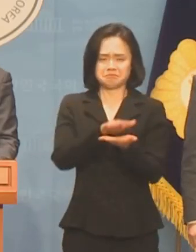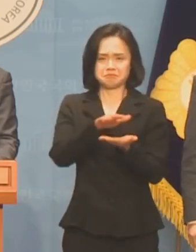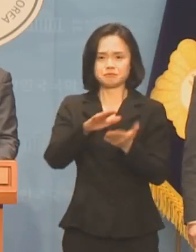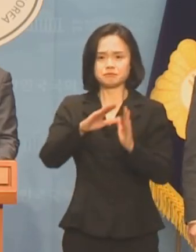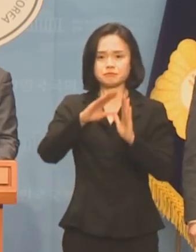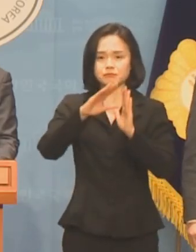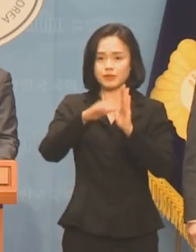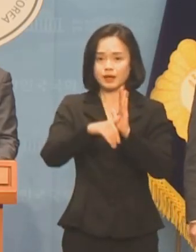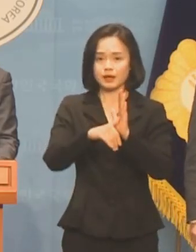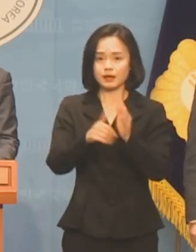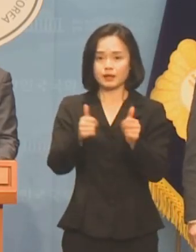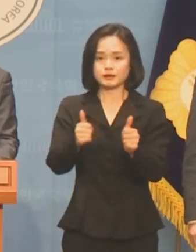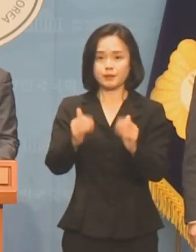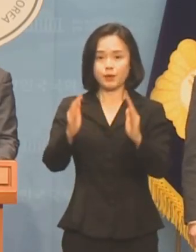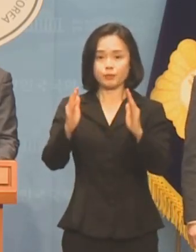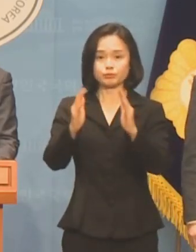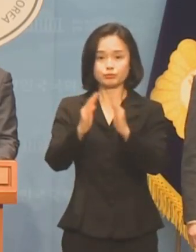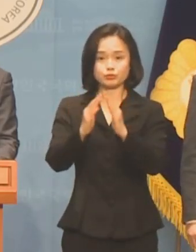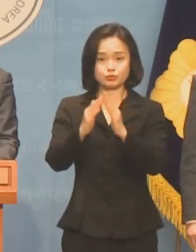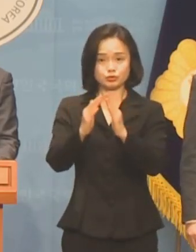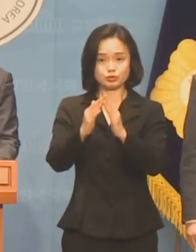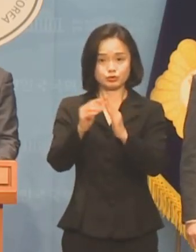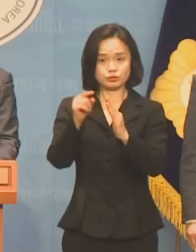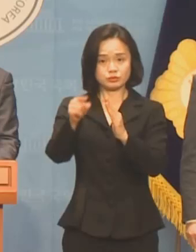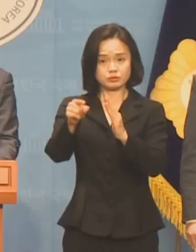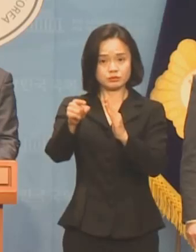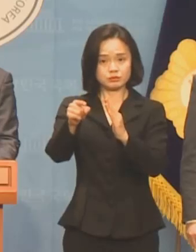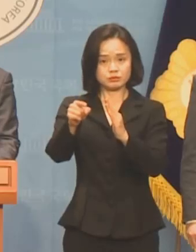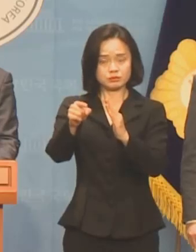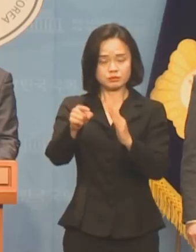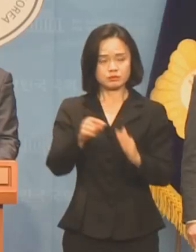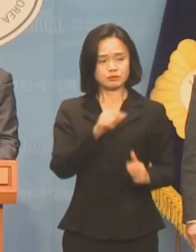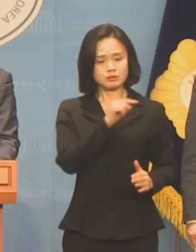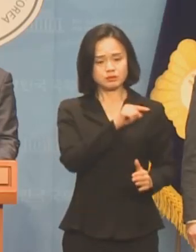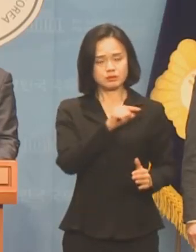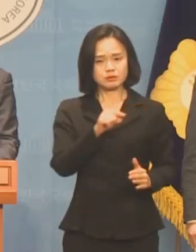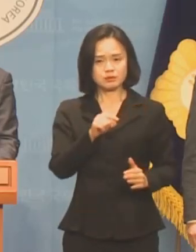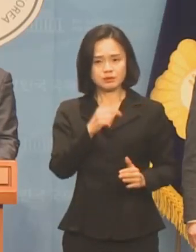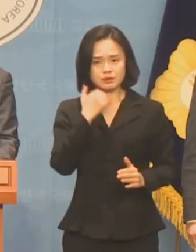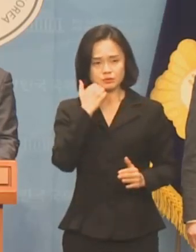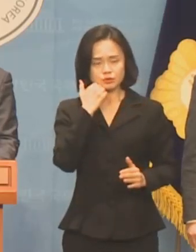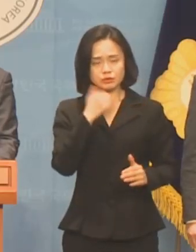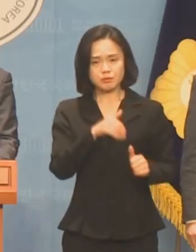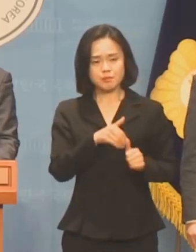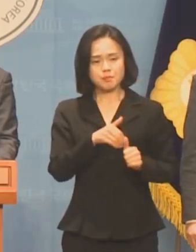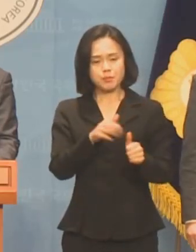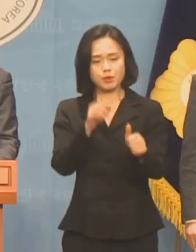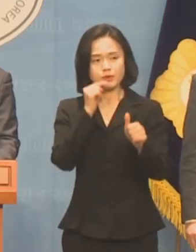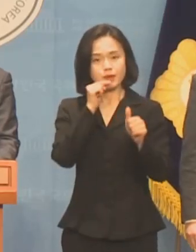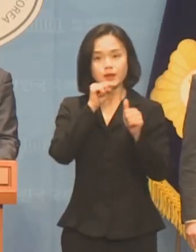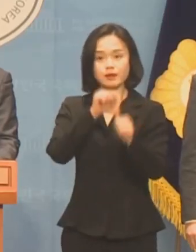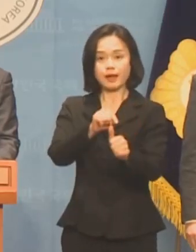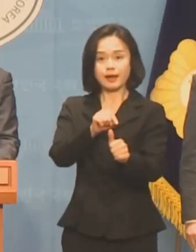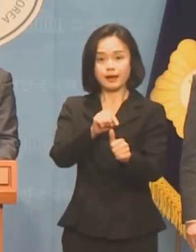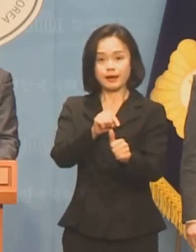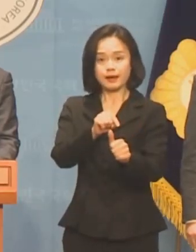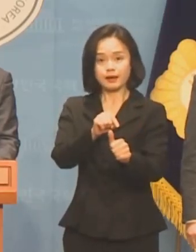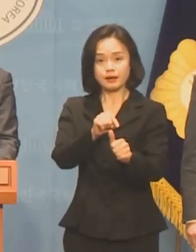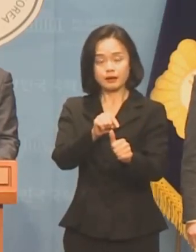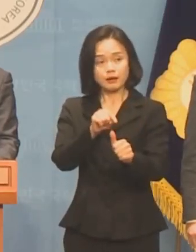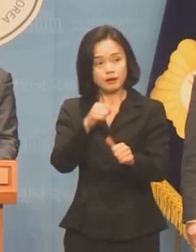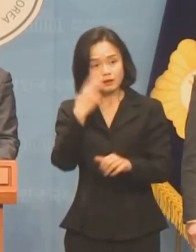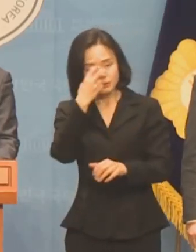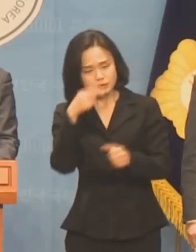사법부 관계자를 파견하라는 요청이 합동수사본부를 통해서 있었다는 보도도 있었습니다.